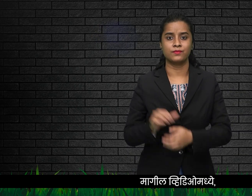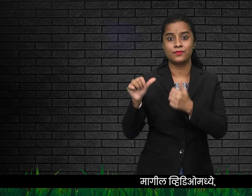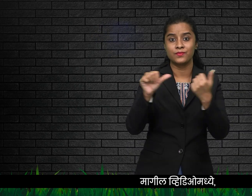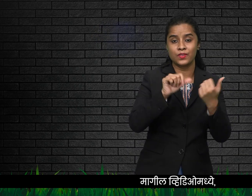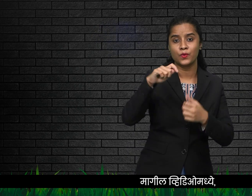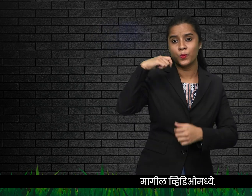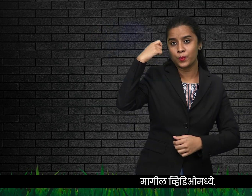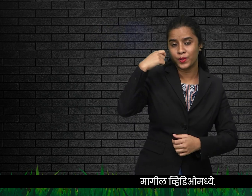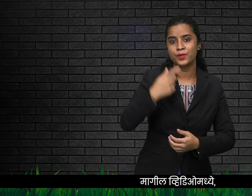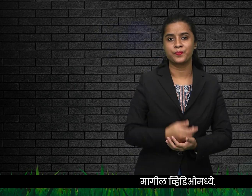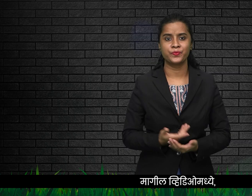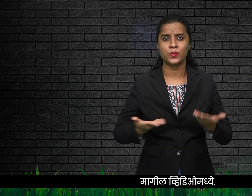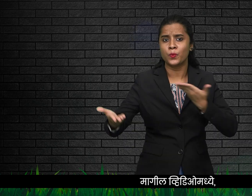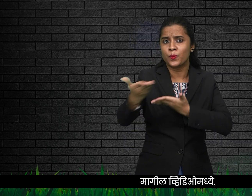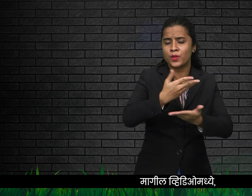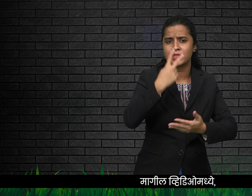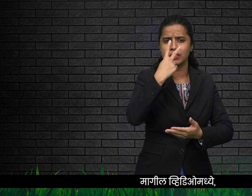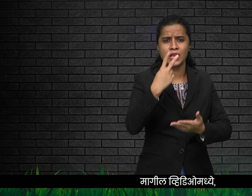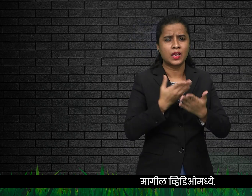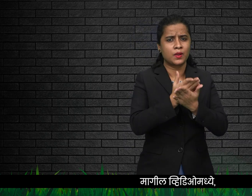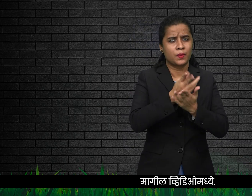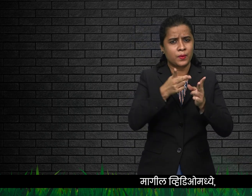मागील व्हिडिओमध्ये